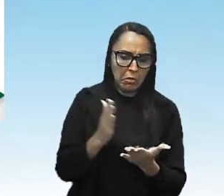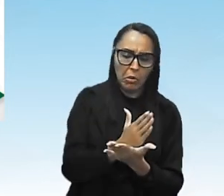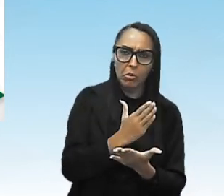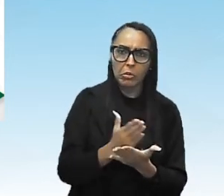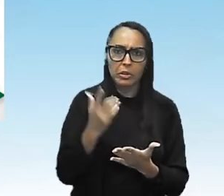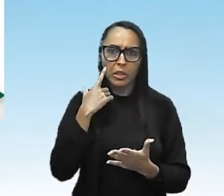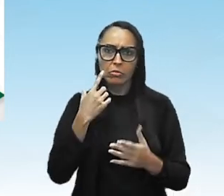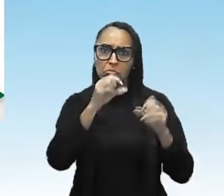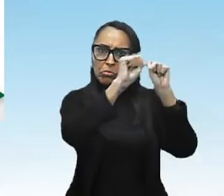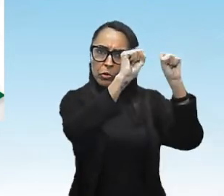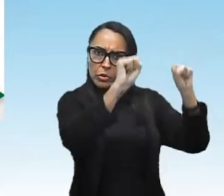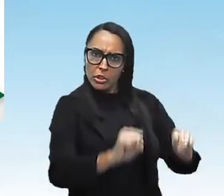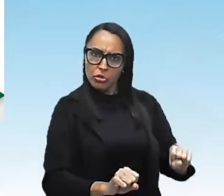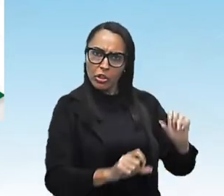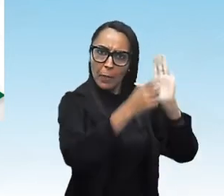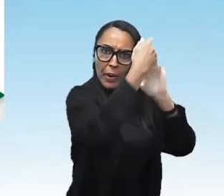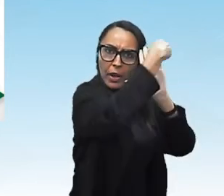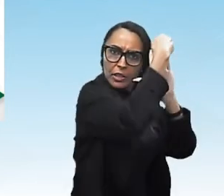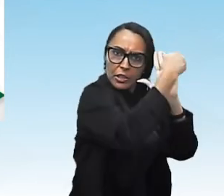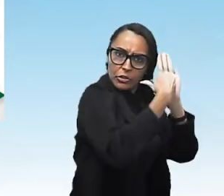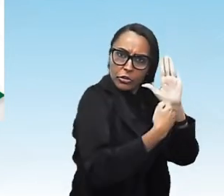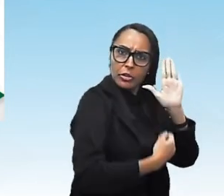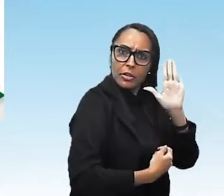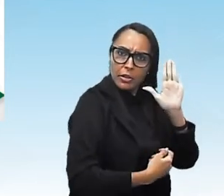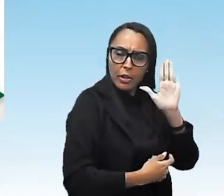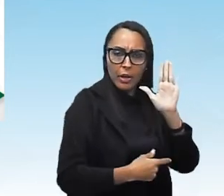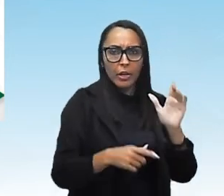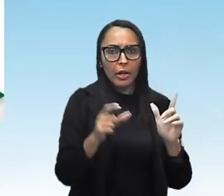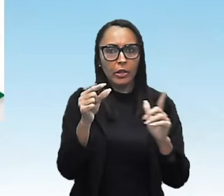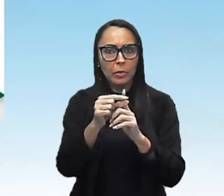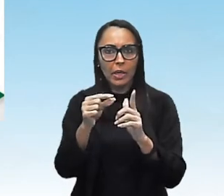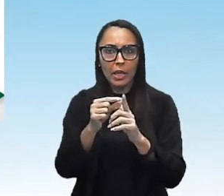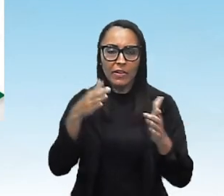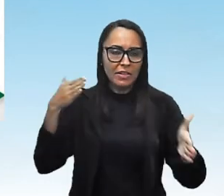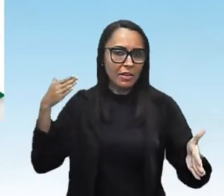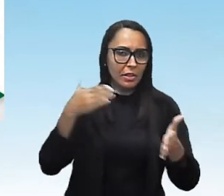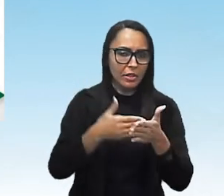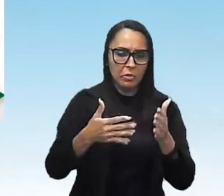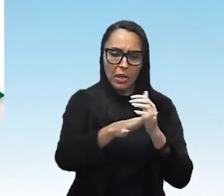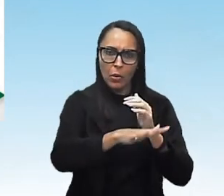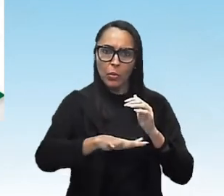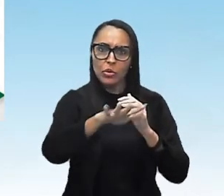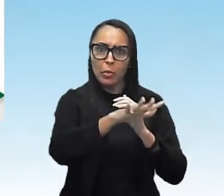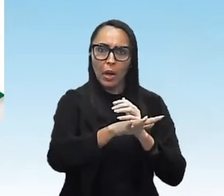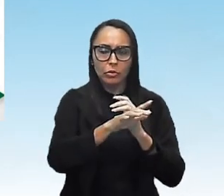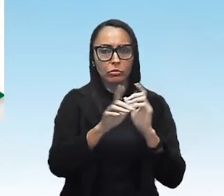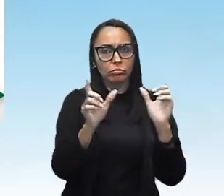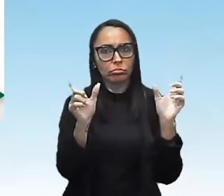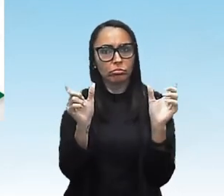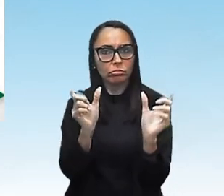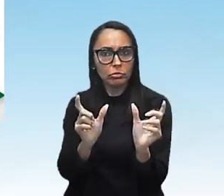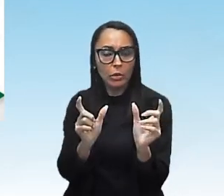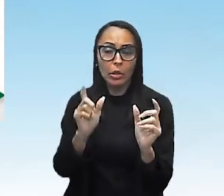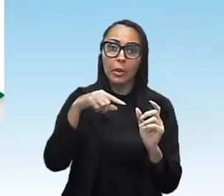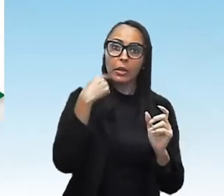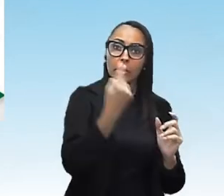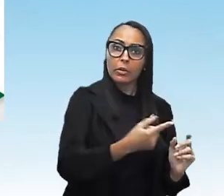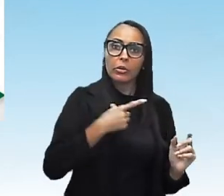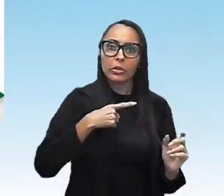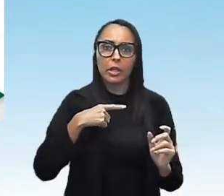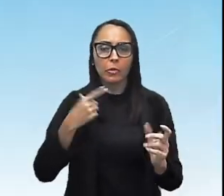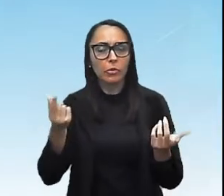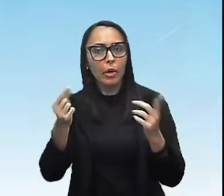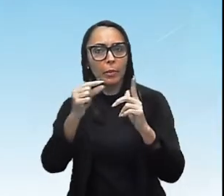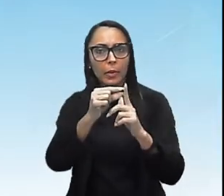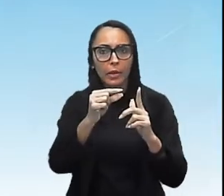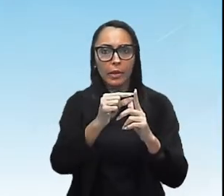de escrita, as palavras sejam delimitadas por espaço entre si. Mas nós temos o quê? A palavra e a